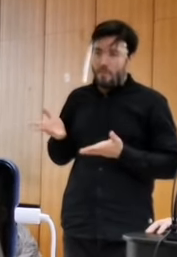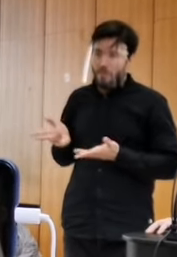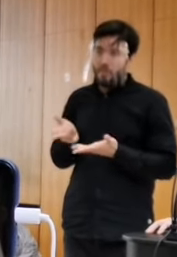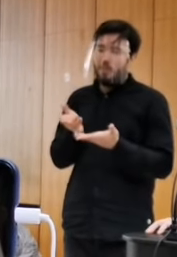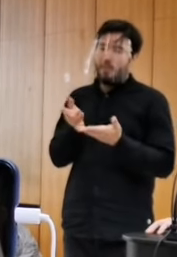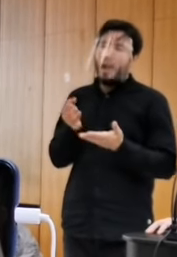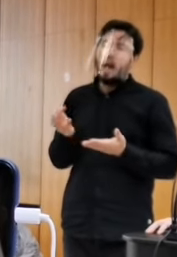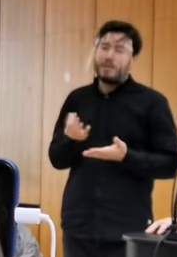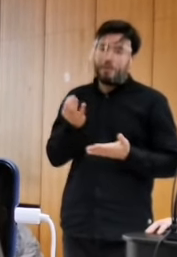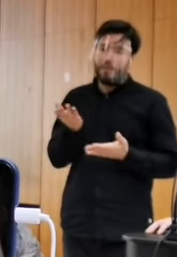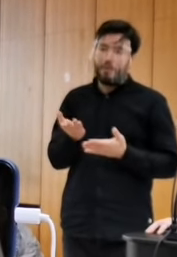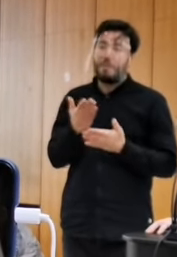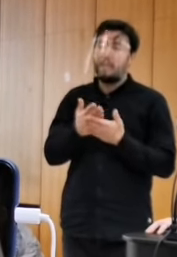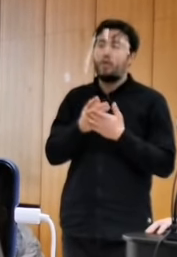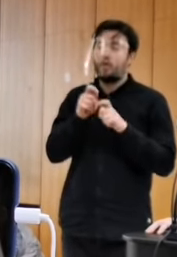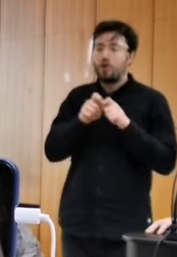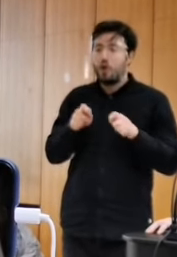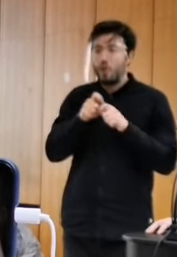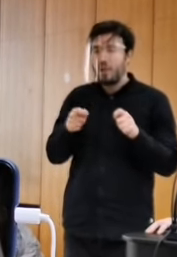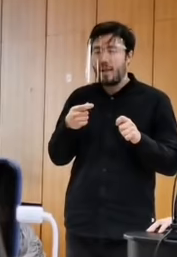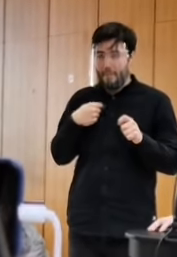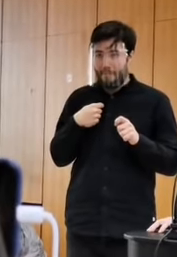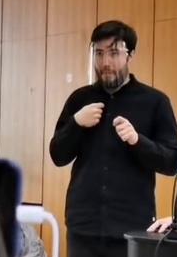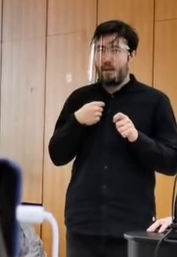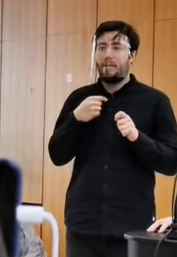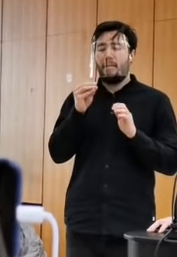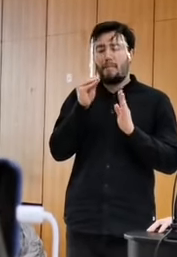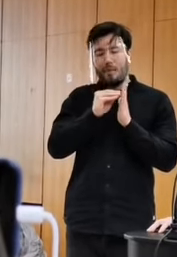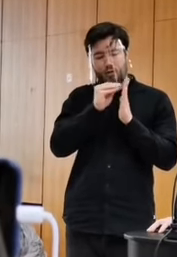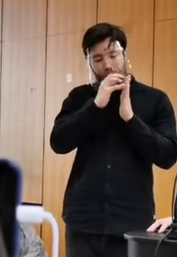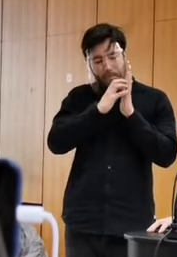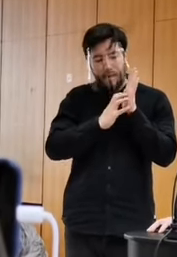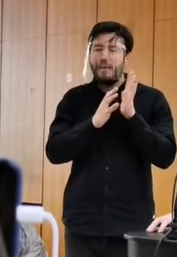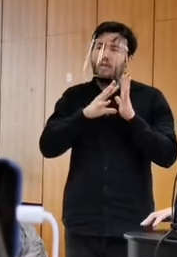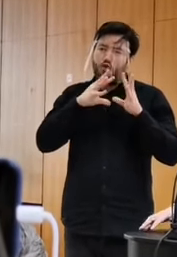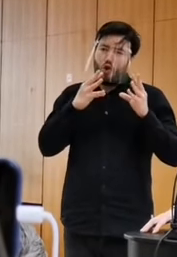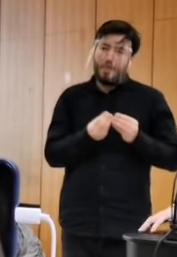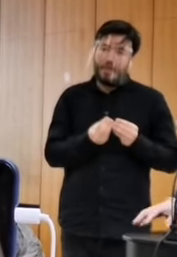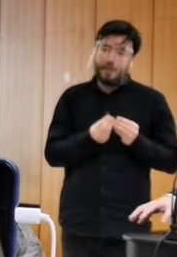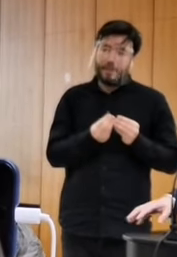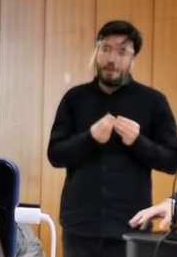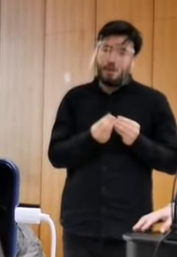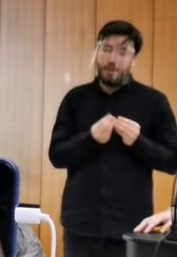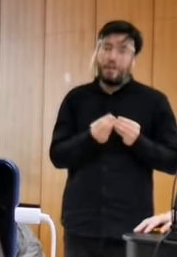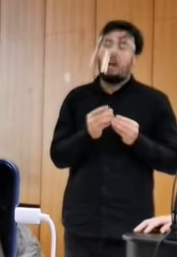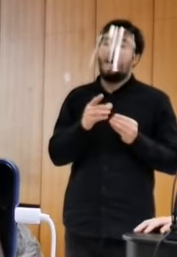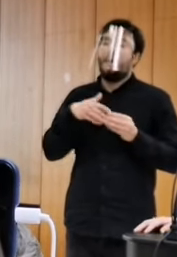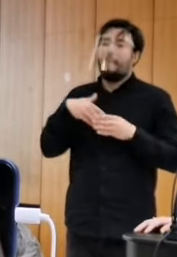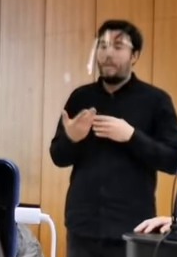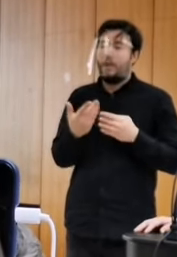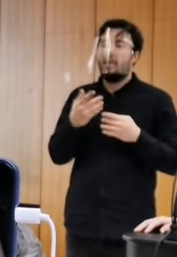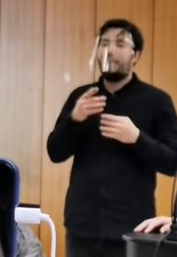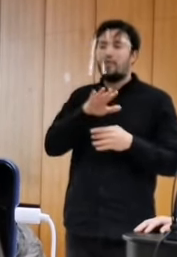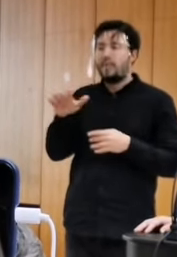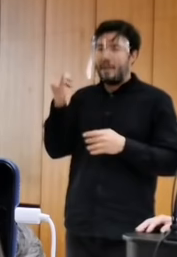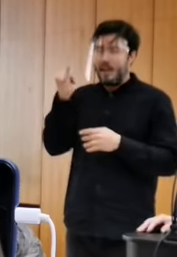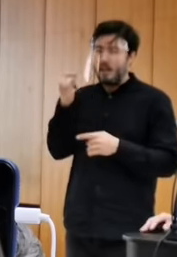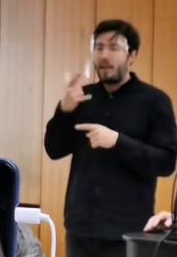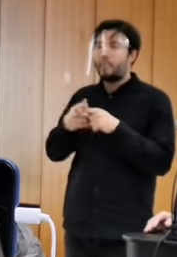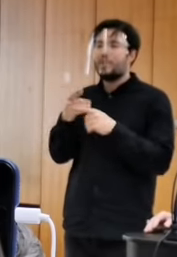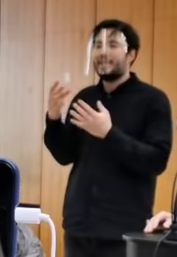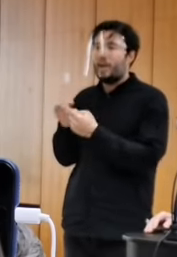jednotlivých rozhodnutí ich píšeme veľmi všeobecne a následne diskutujeme aj so všetkými riaditeľmi alebo zriaďovateľmi, aby